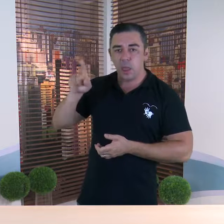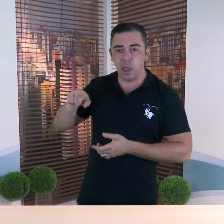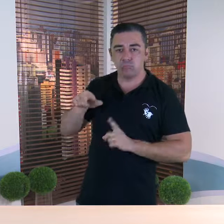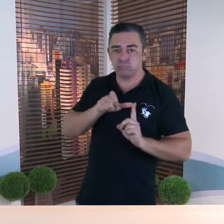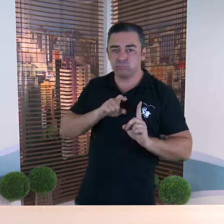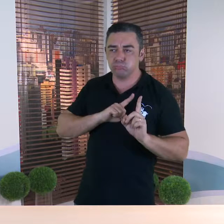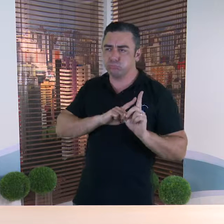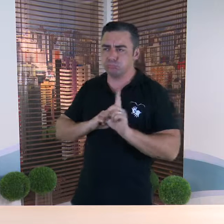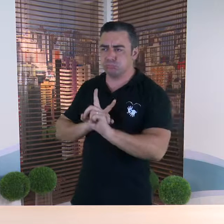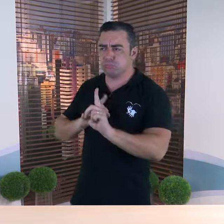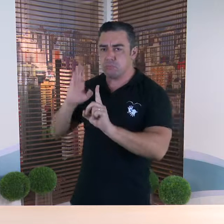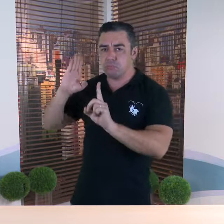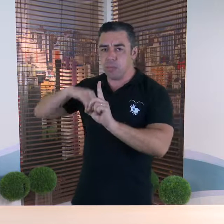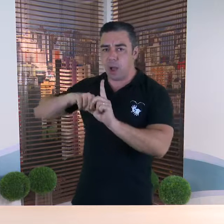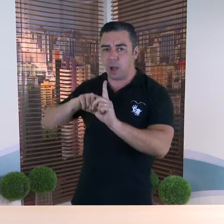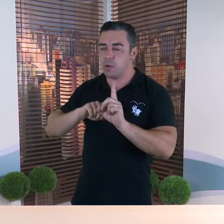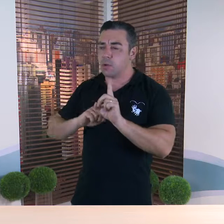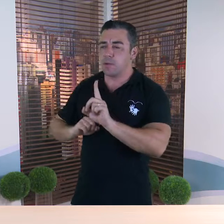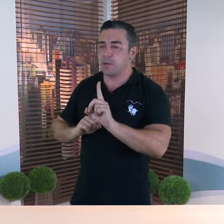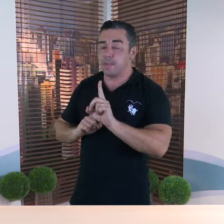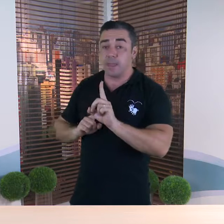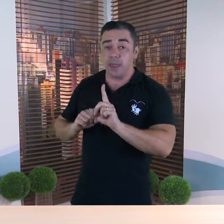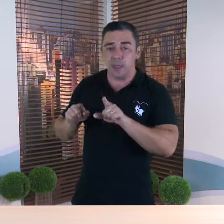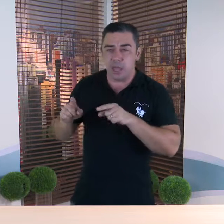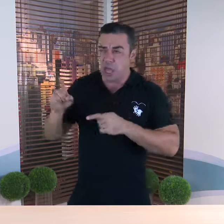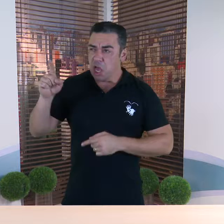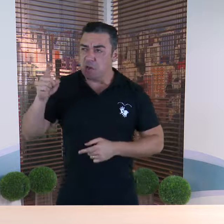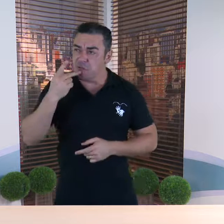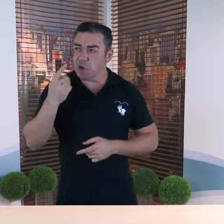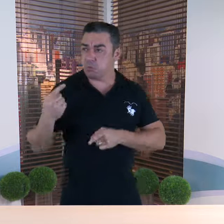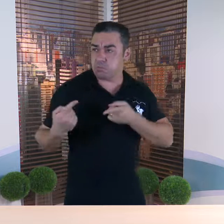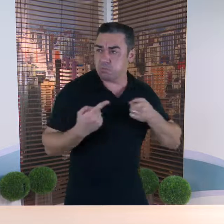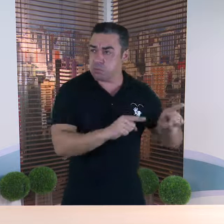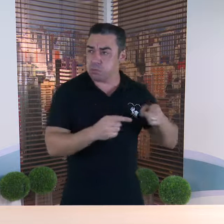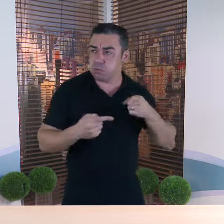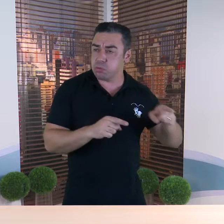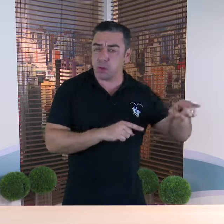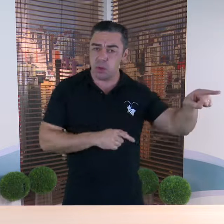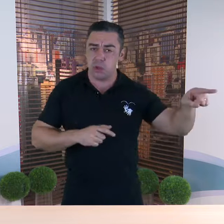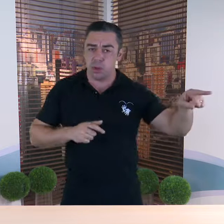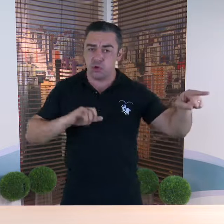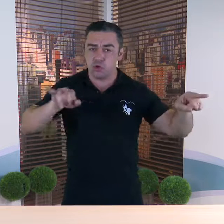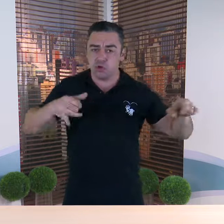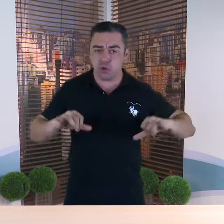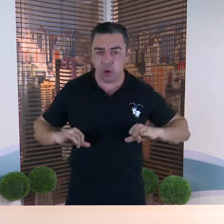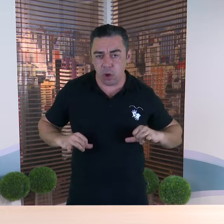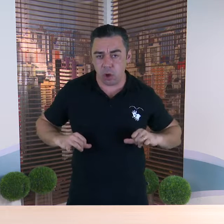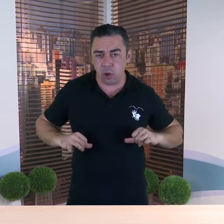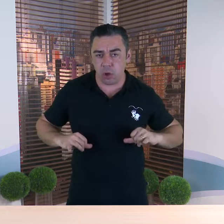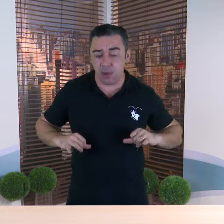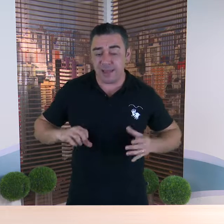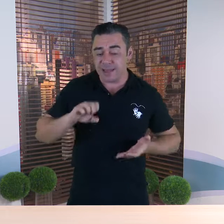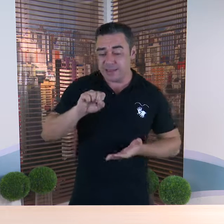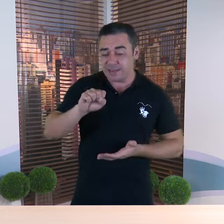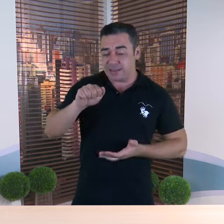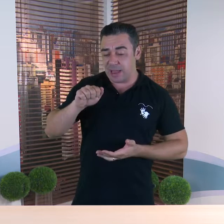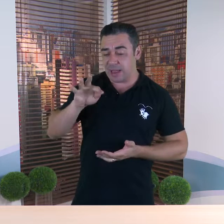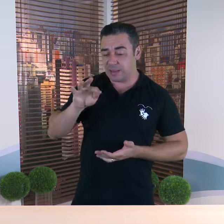realidade cósmica e a quem o mal que sobrevém ao patriarca está associado. Satanás é a